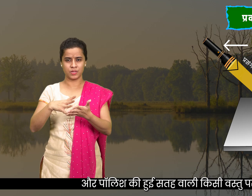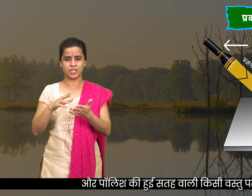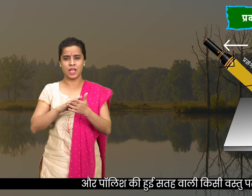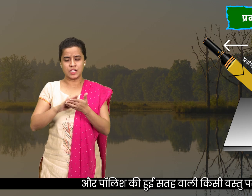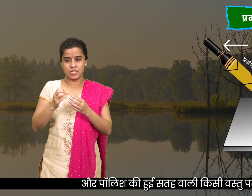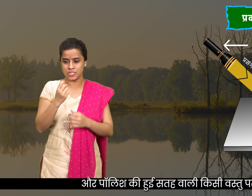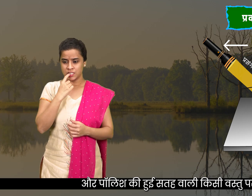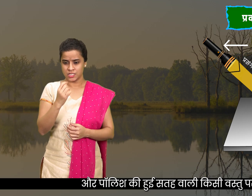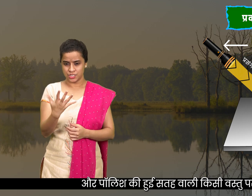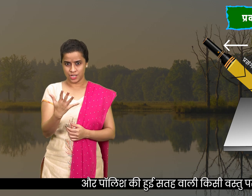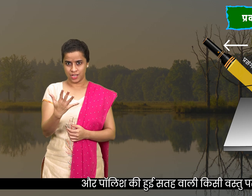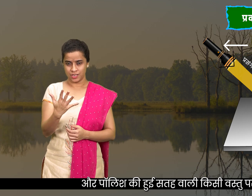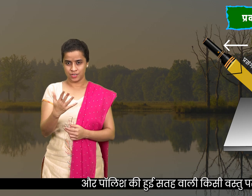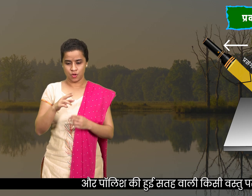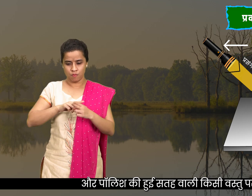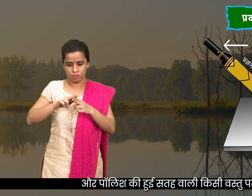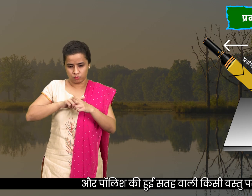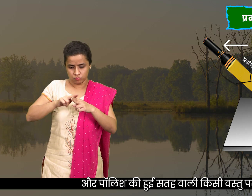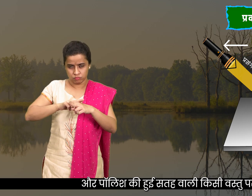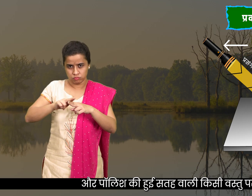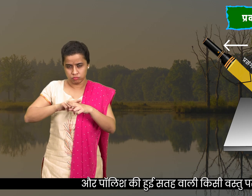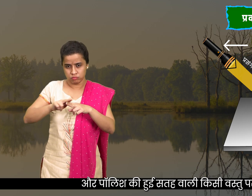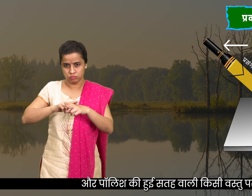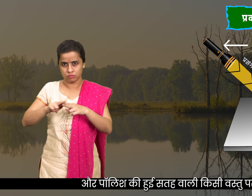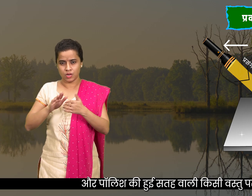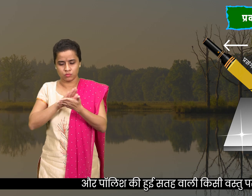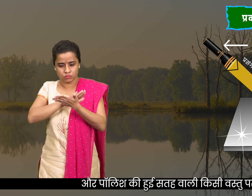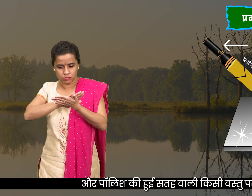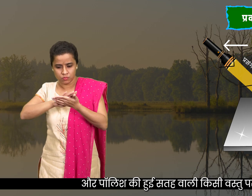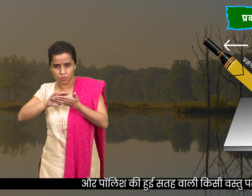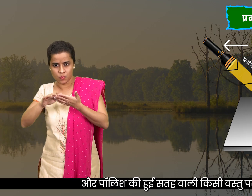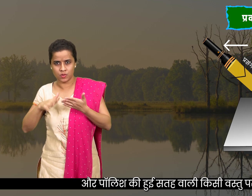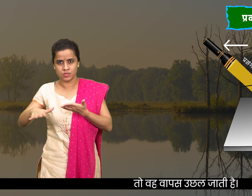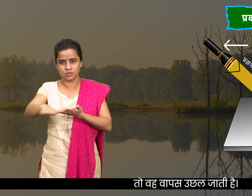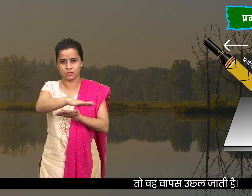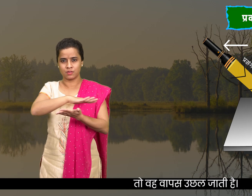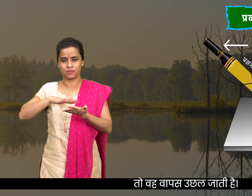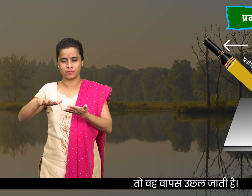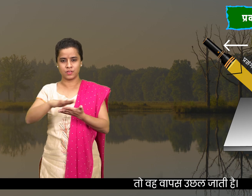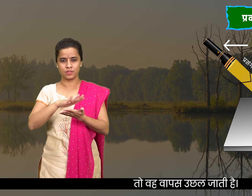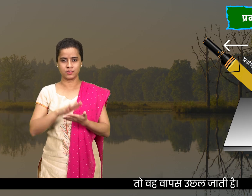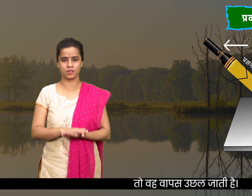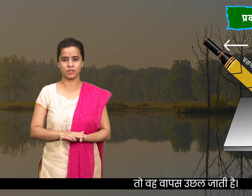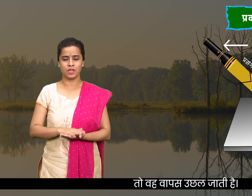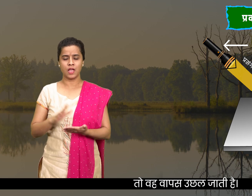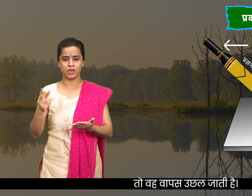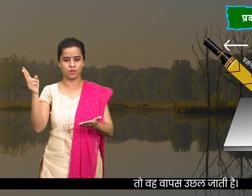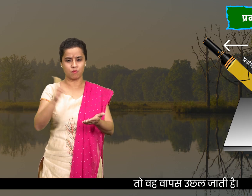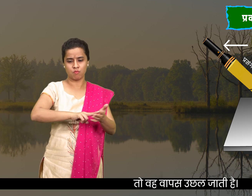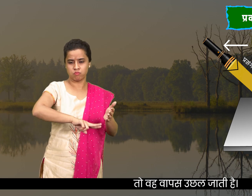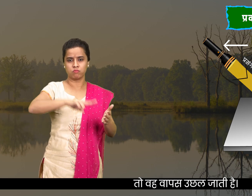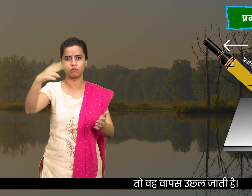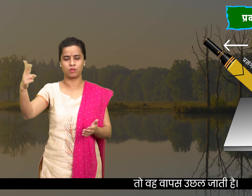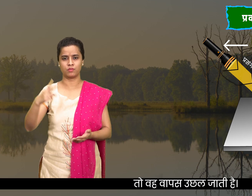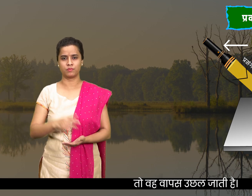और पॉलिश की हुई सतह वाली किसी वस्तु पर पड़ती है तो वह वापस